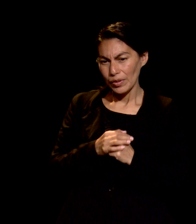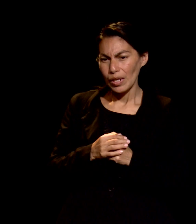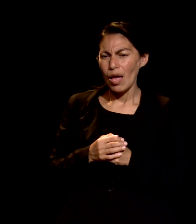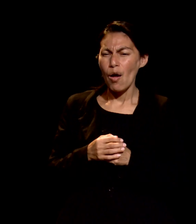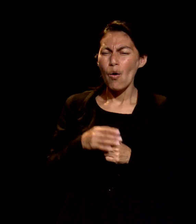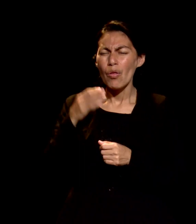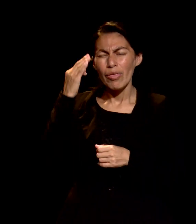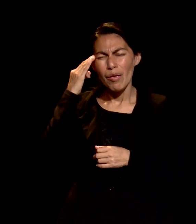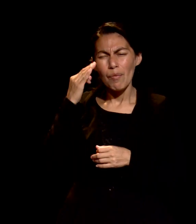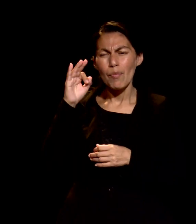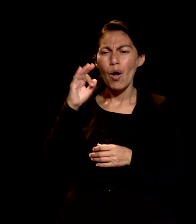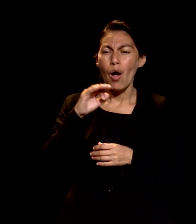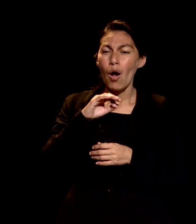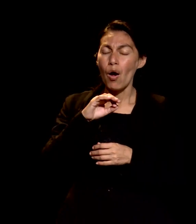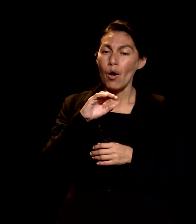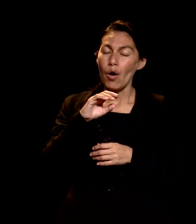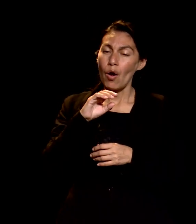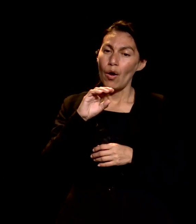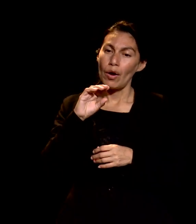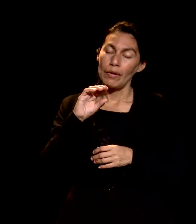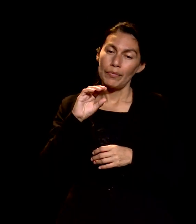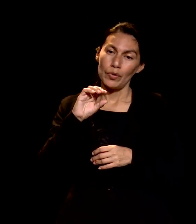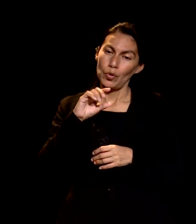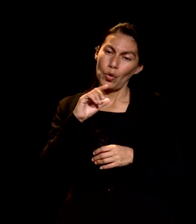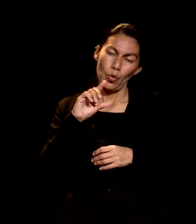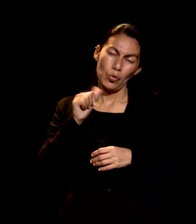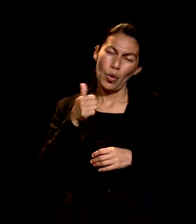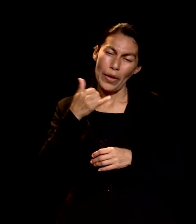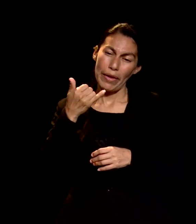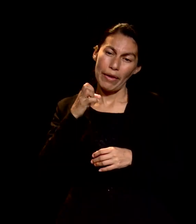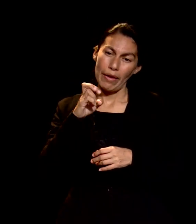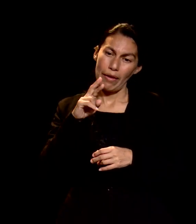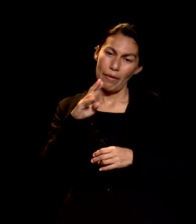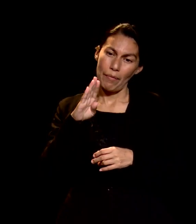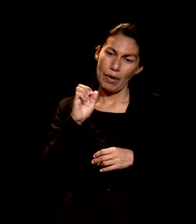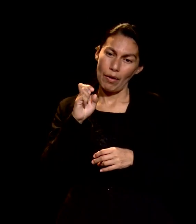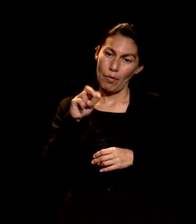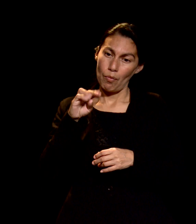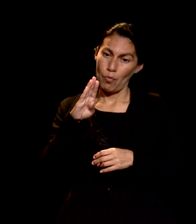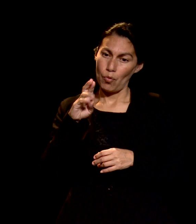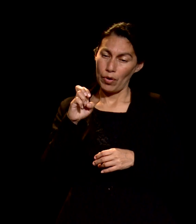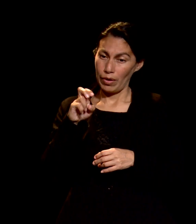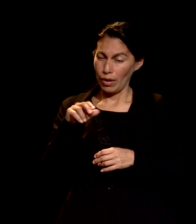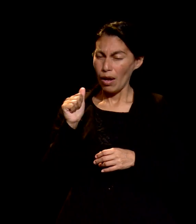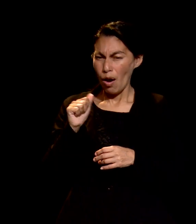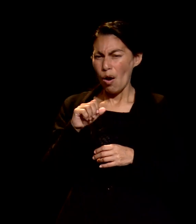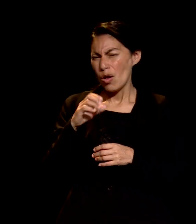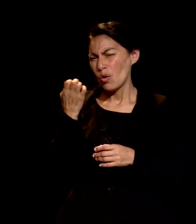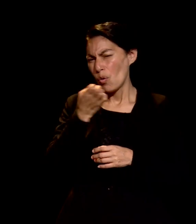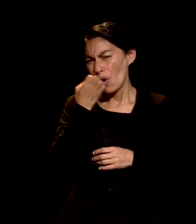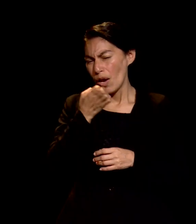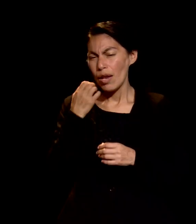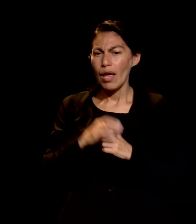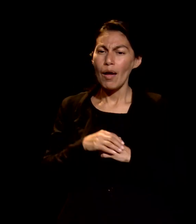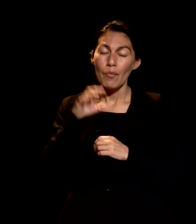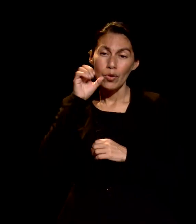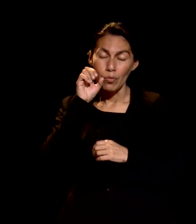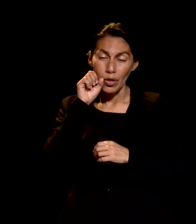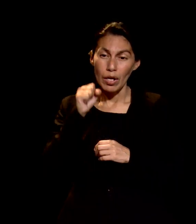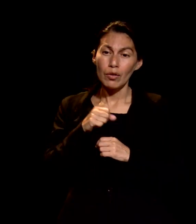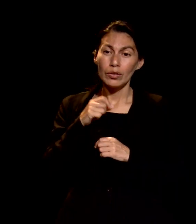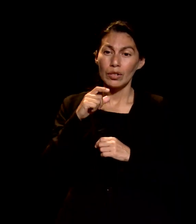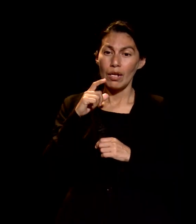en Yerba Buen un tiempo, en el Colegio Linda Vista y en Montemorelos. Y